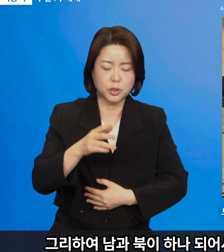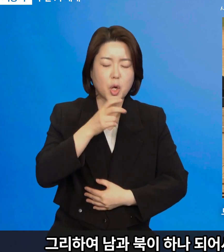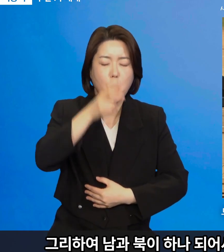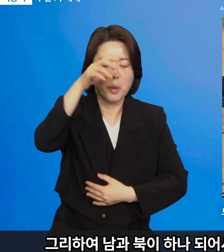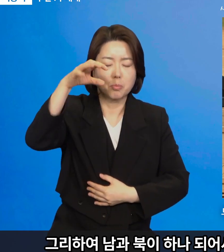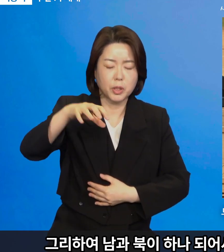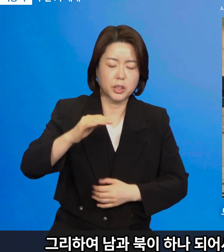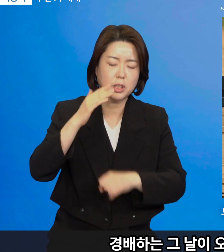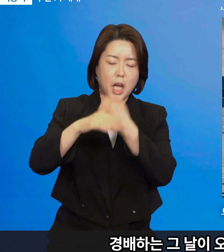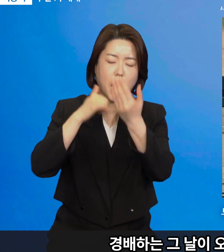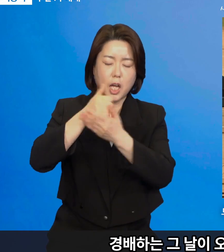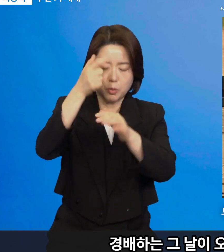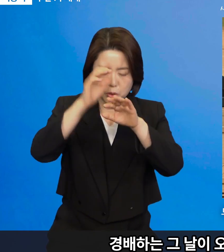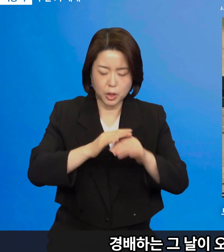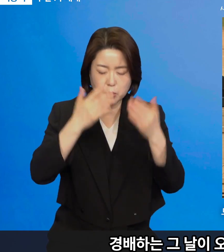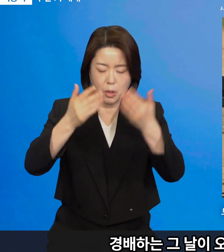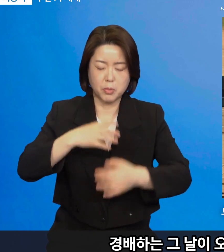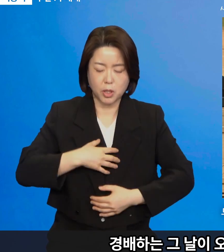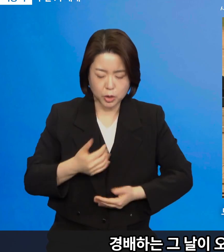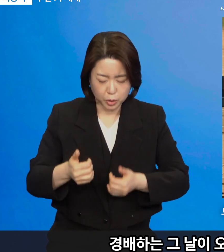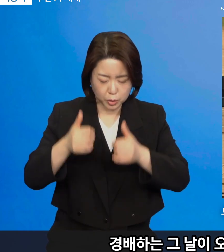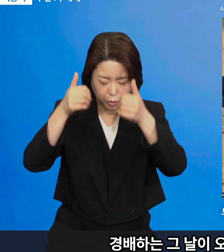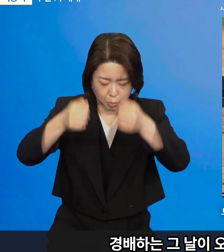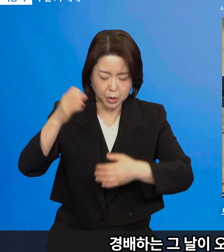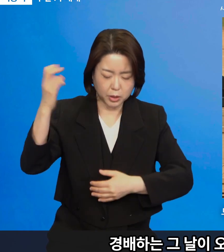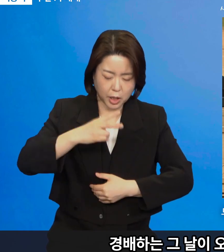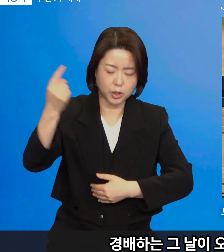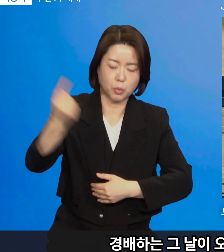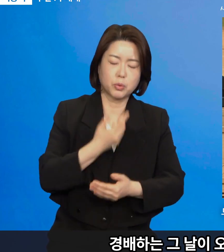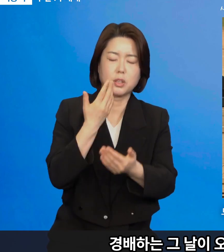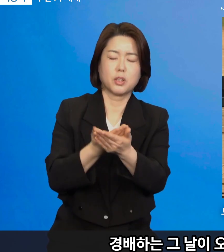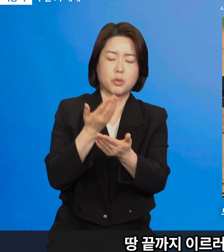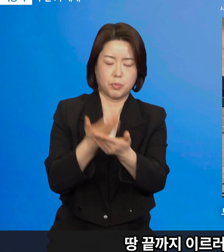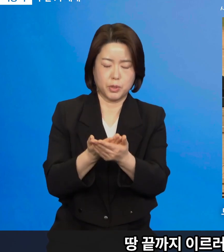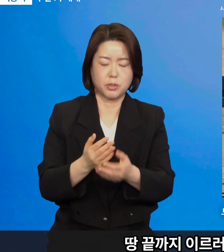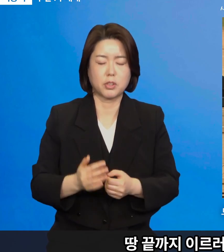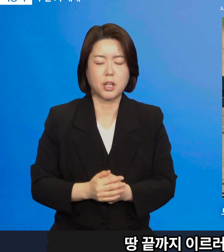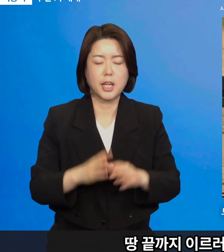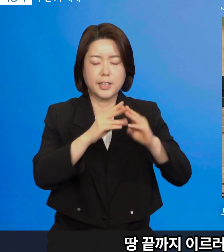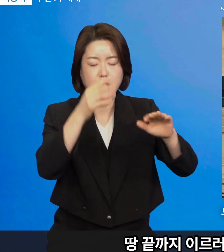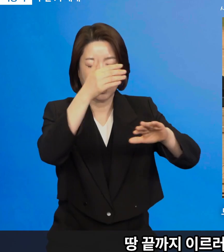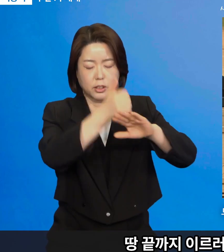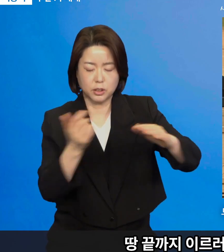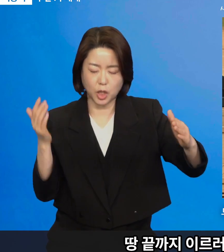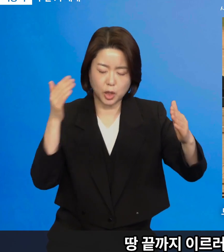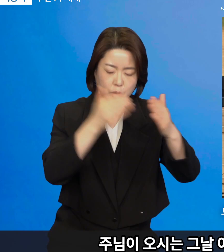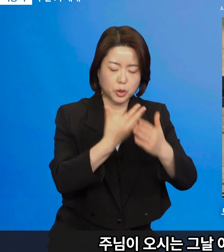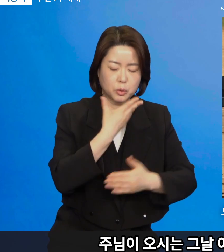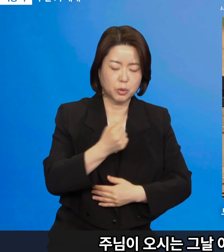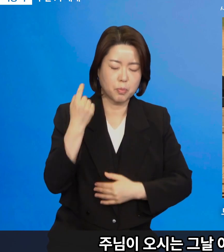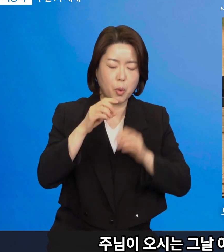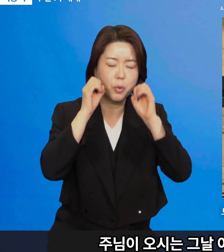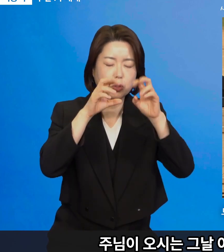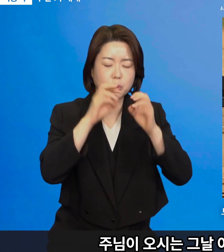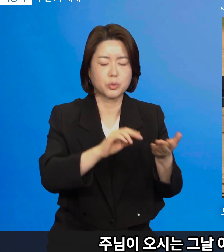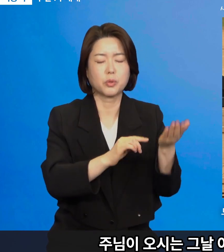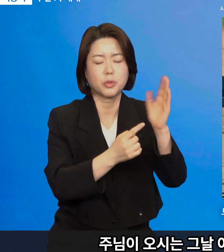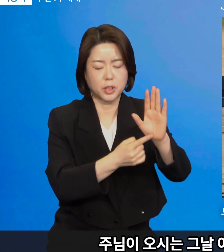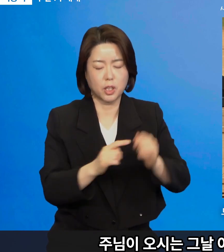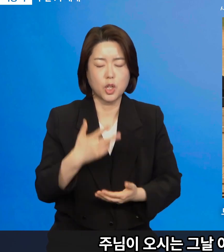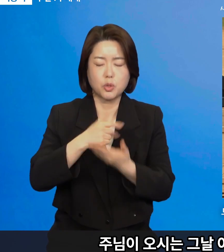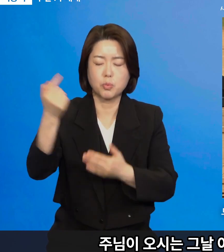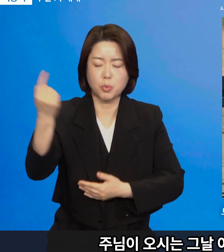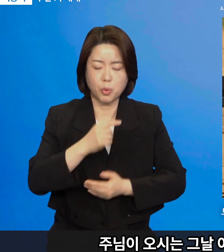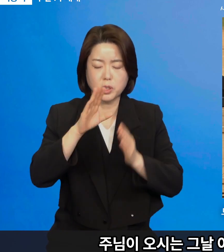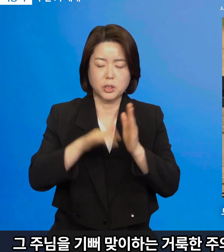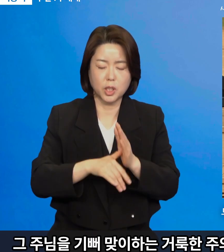평양에서 하나님을 예배하며 경배하는 그날이 오게 하여 주시옵소서. 땅끝까지 이르러 복음이 증거되어 주님이 오시는 그날 어느 한 명도